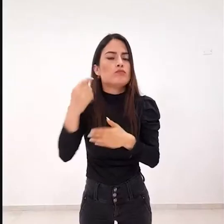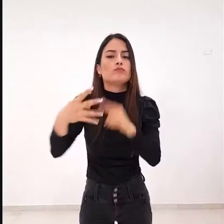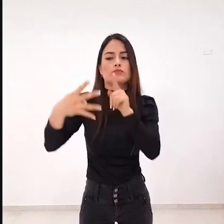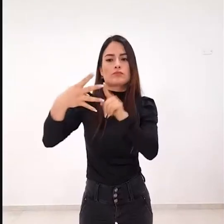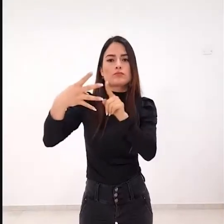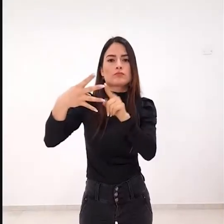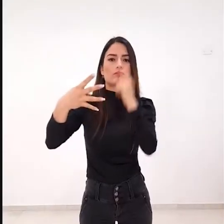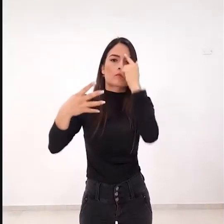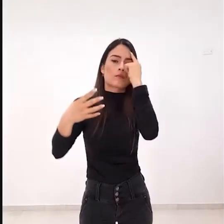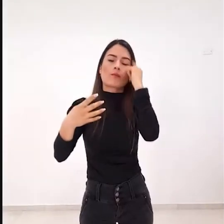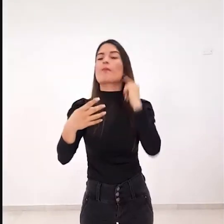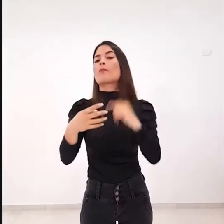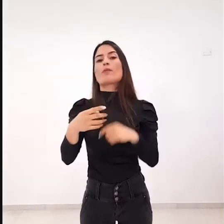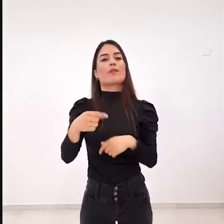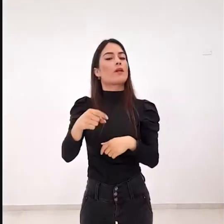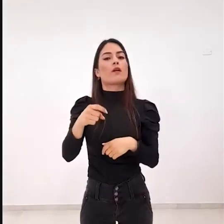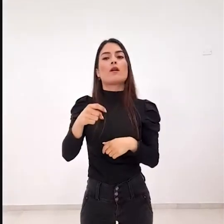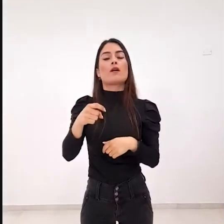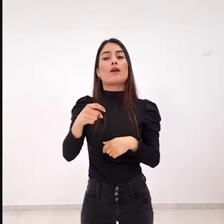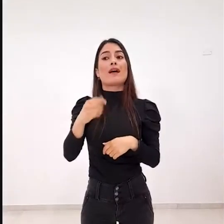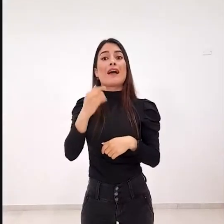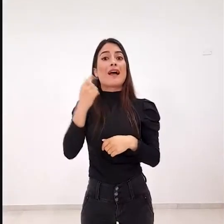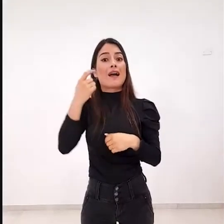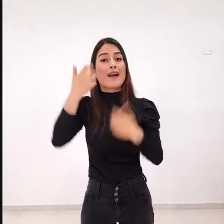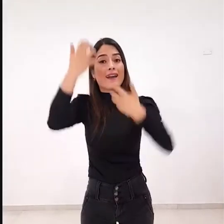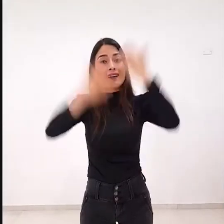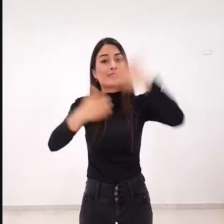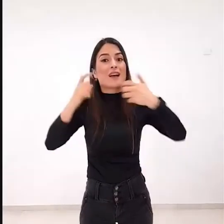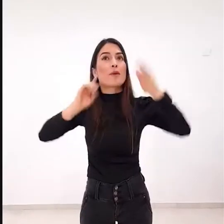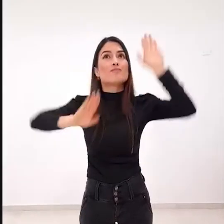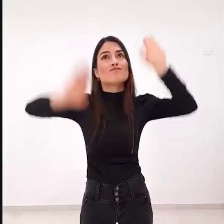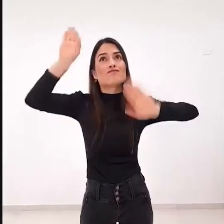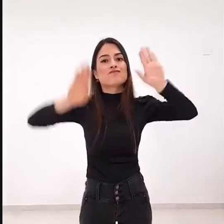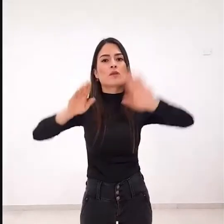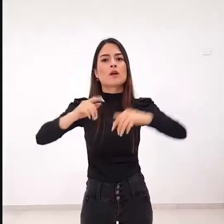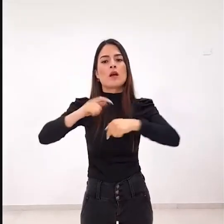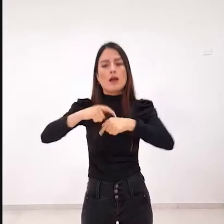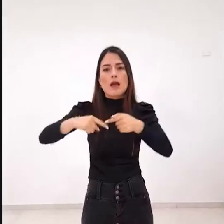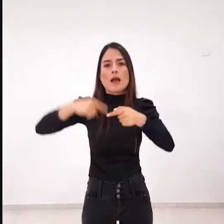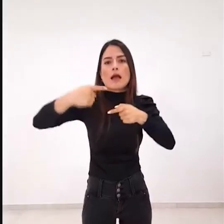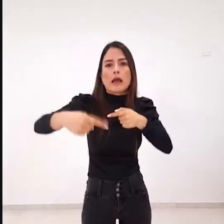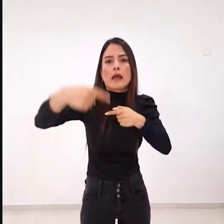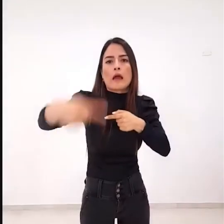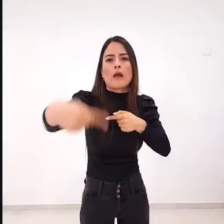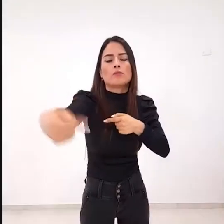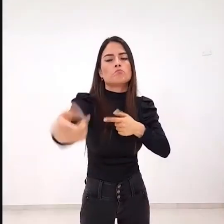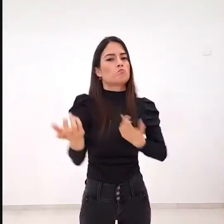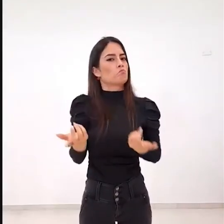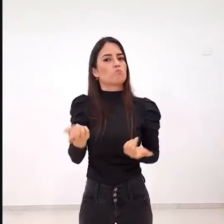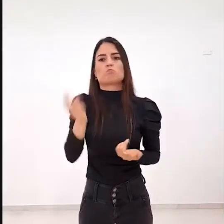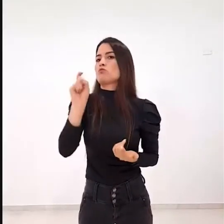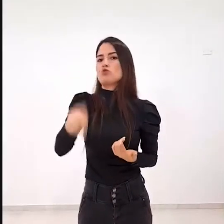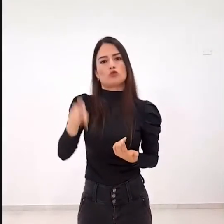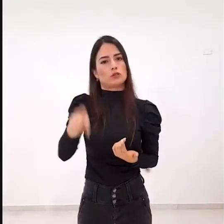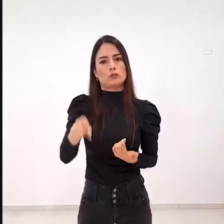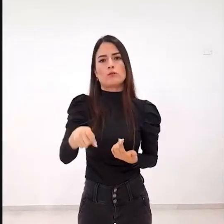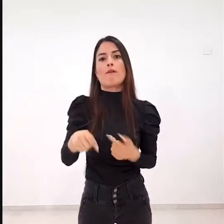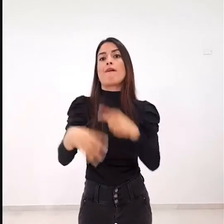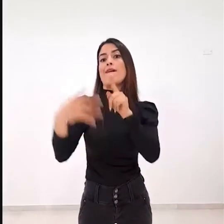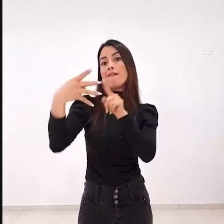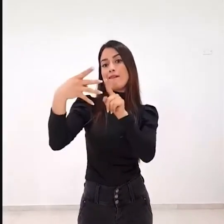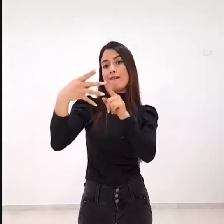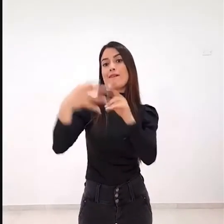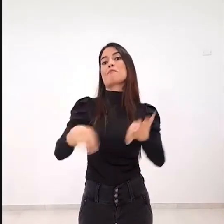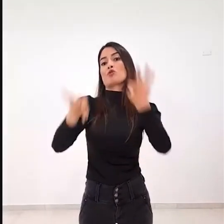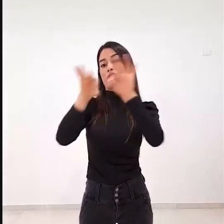controles objetivos presiones también es bastante importante ir más allá de las actuaciones de